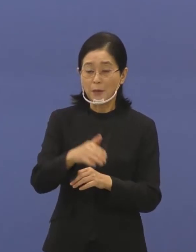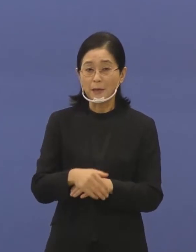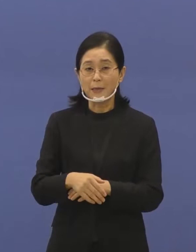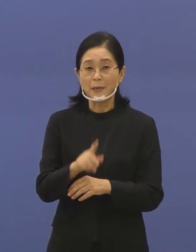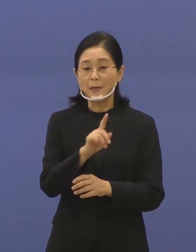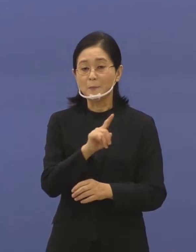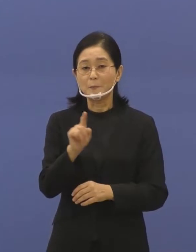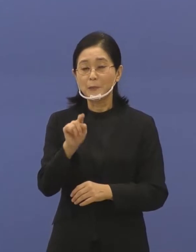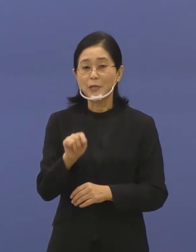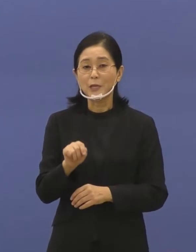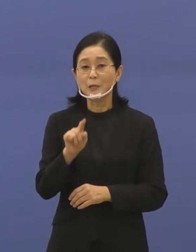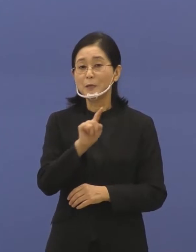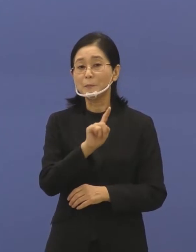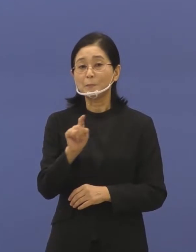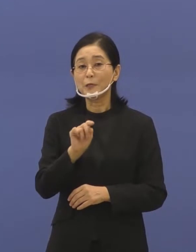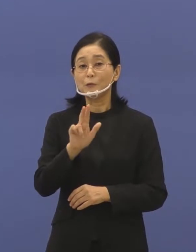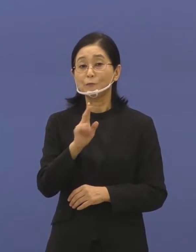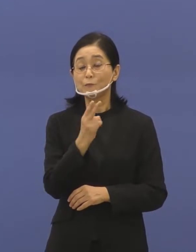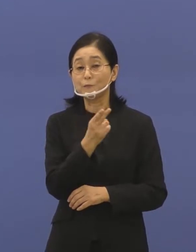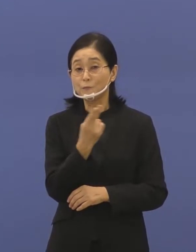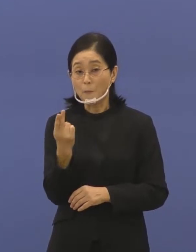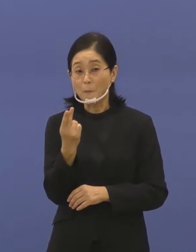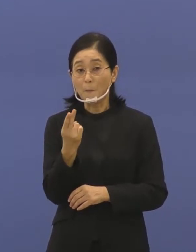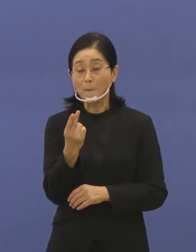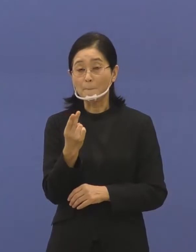ター、震災前よりも良い地域にしていく